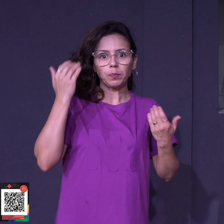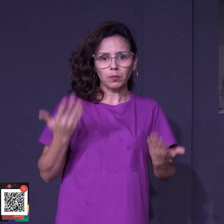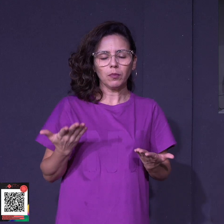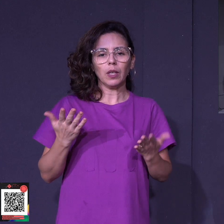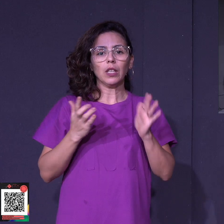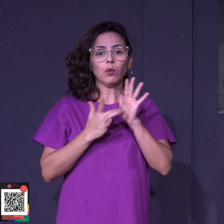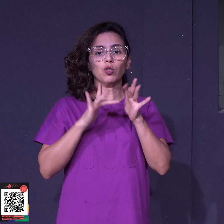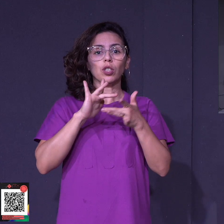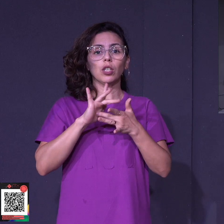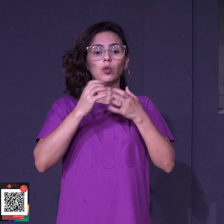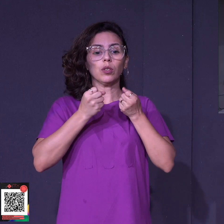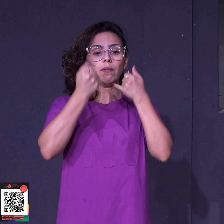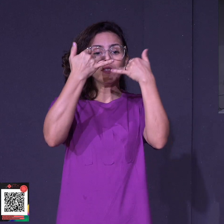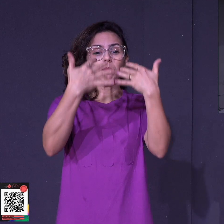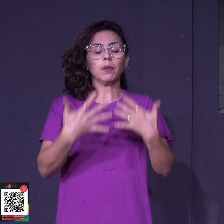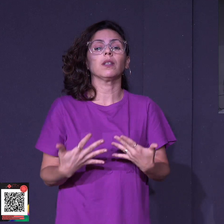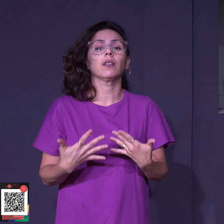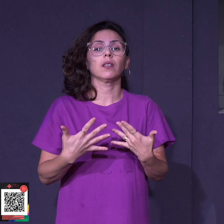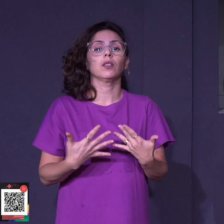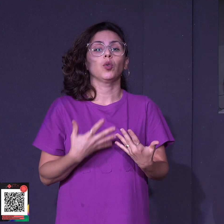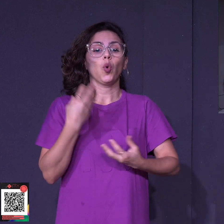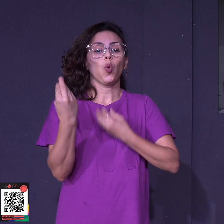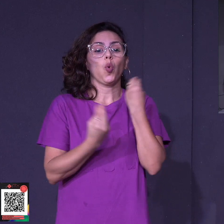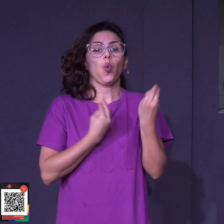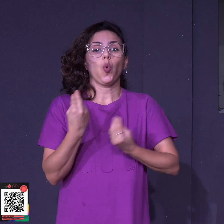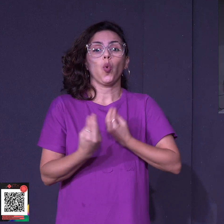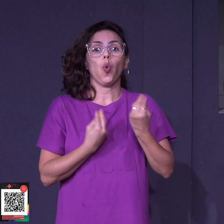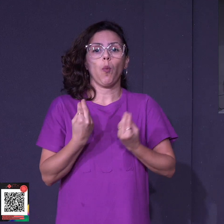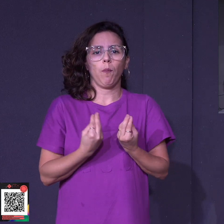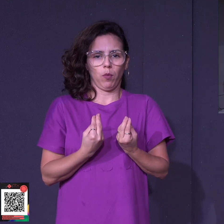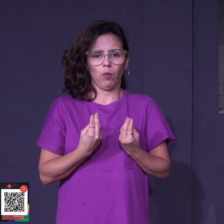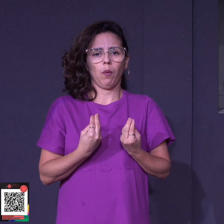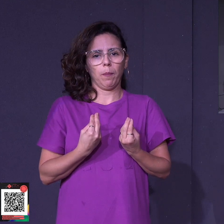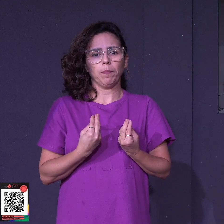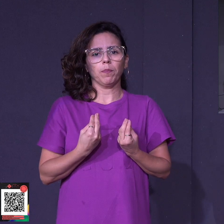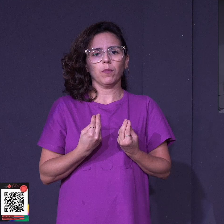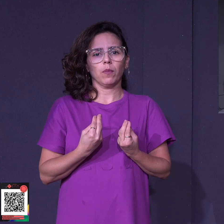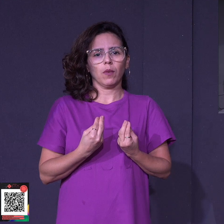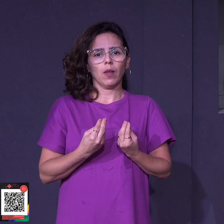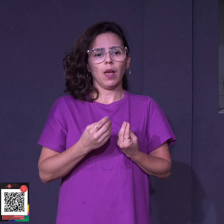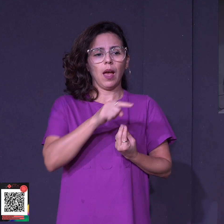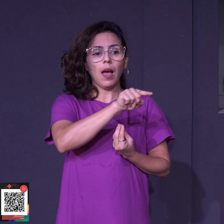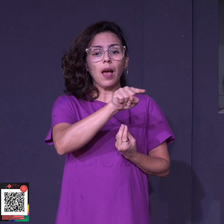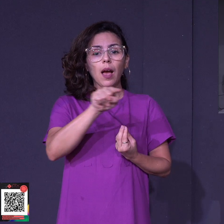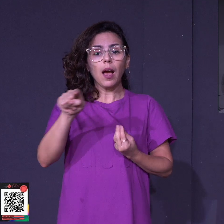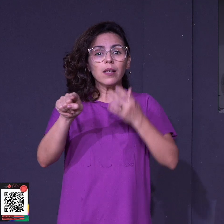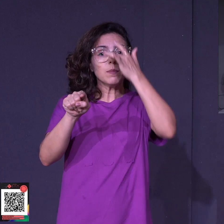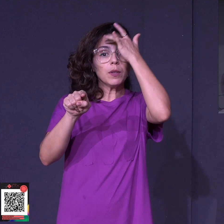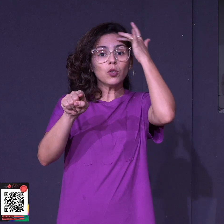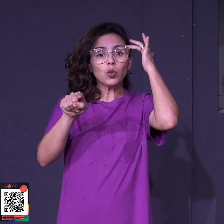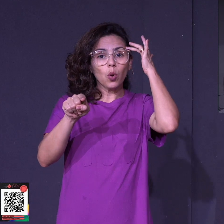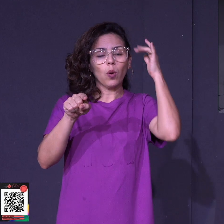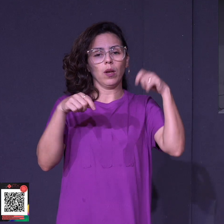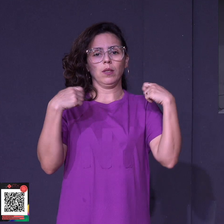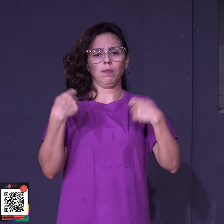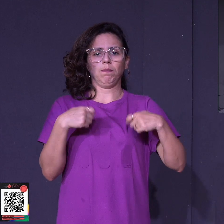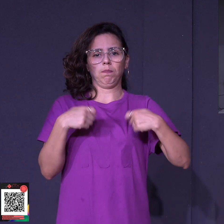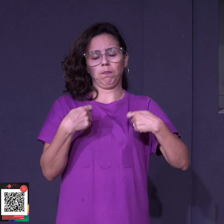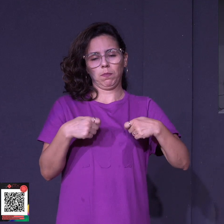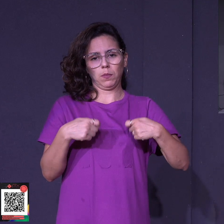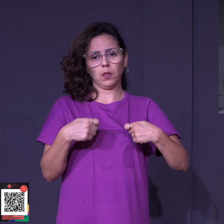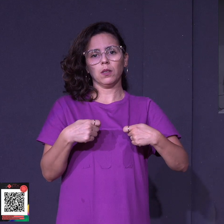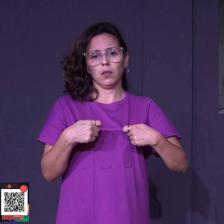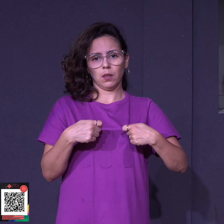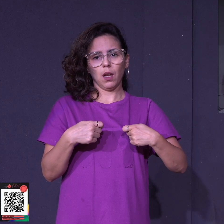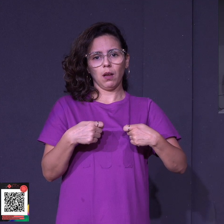apresentam aquele ser humano, aquele servo, aquela serva do Senhor, aquela nova